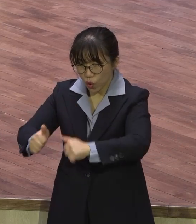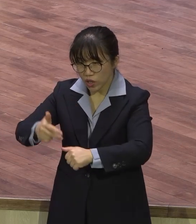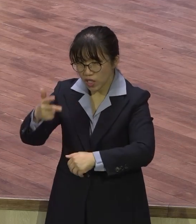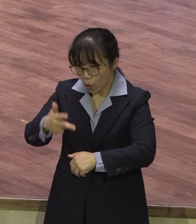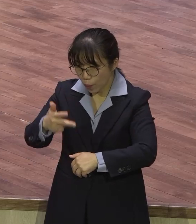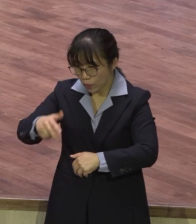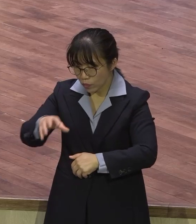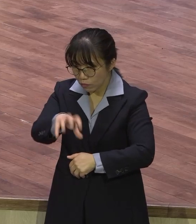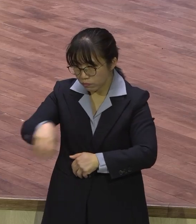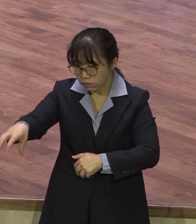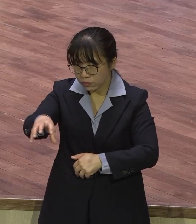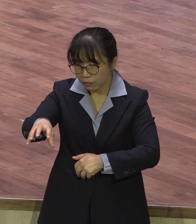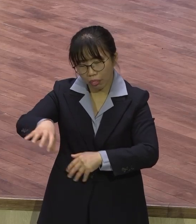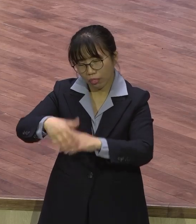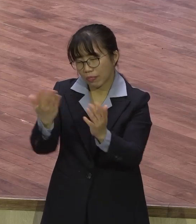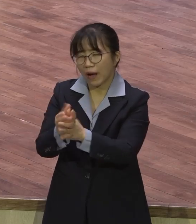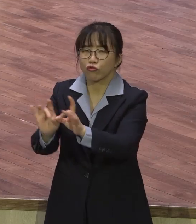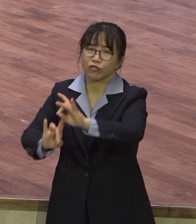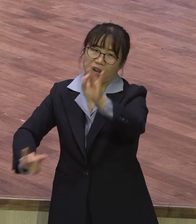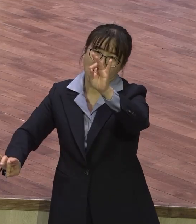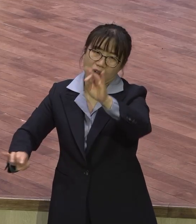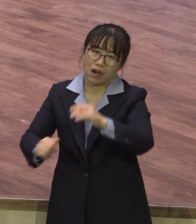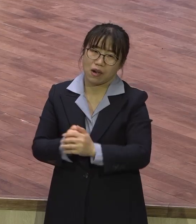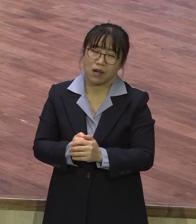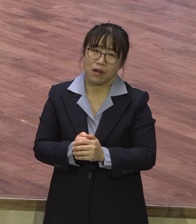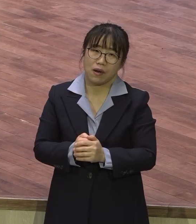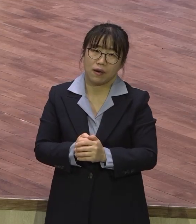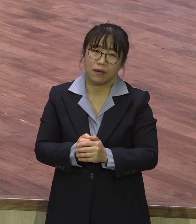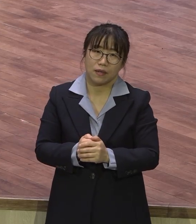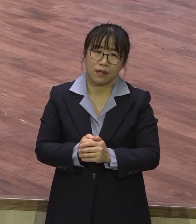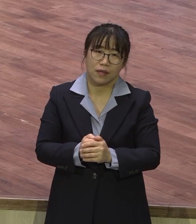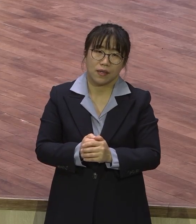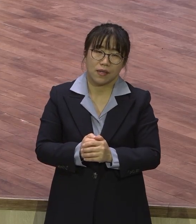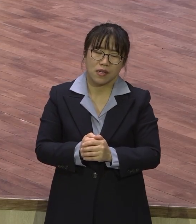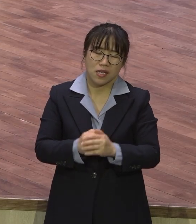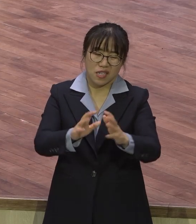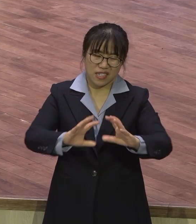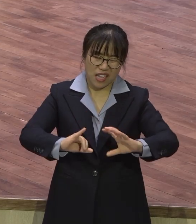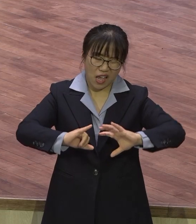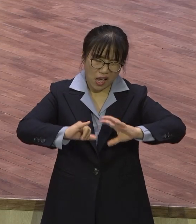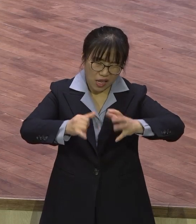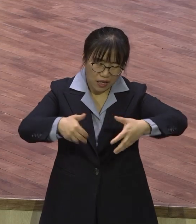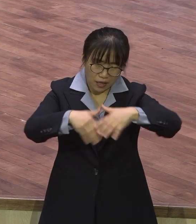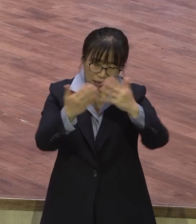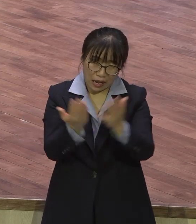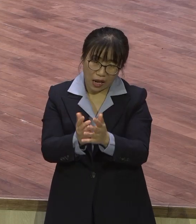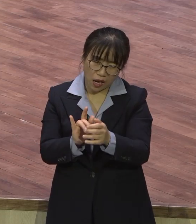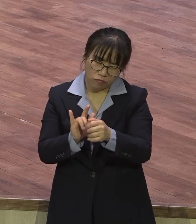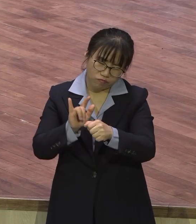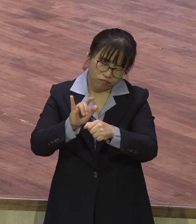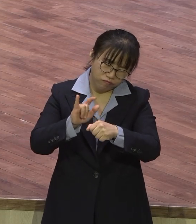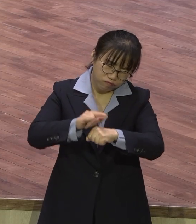사람은 말이죠 지구촌에 가보면 어디든지 신이 없는 데가 없어요 아프리카와도 신이 있어요